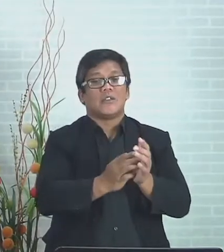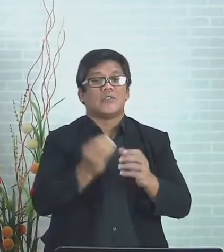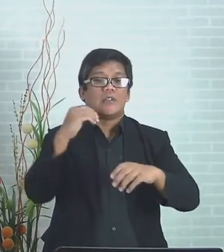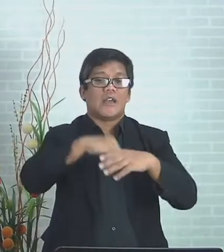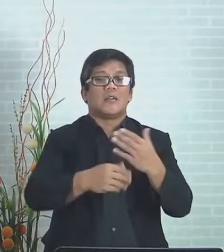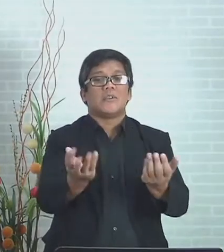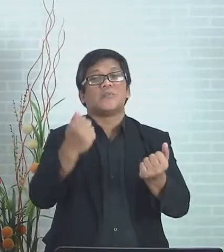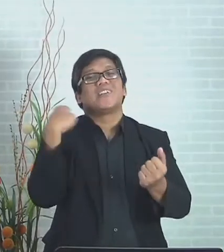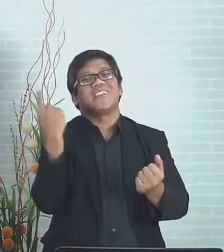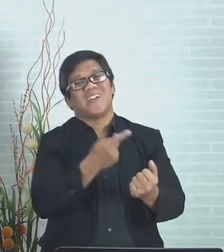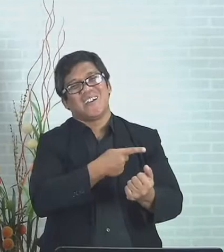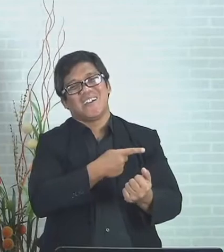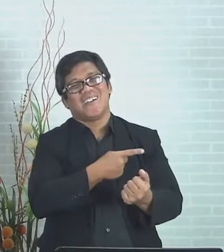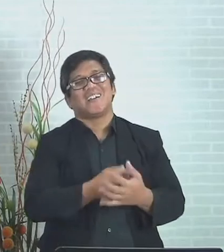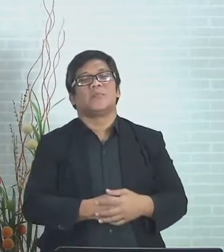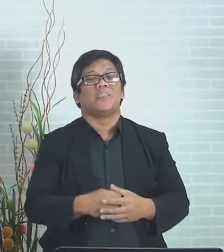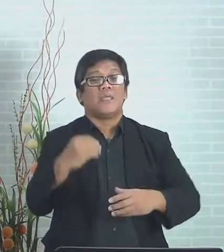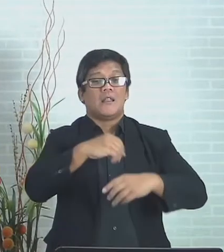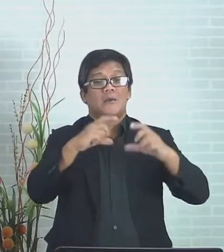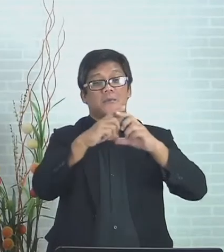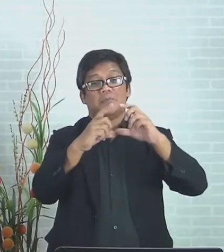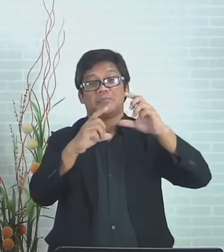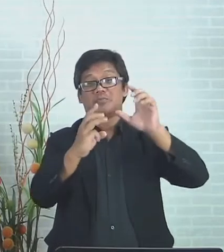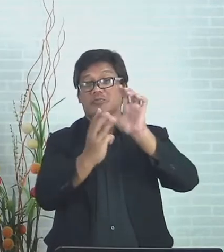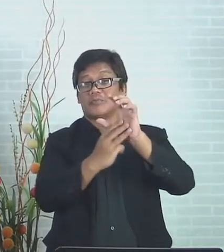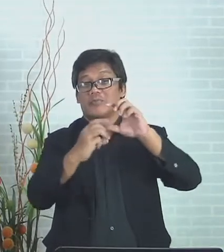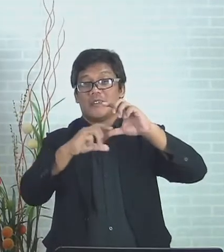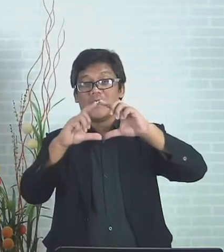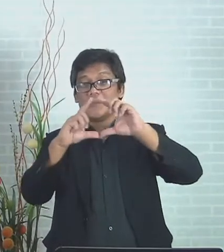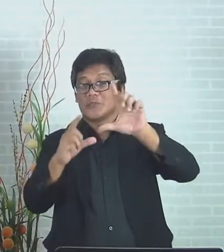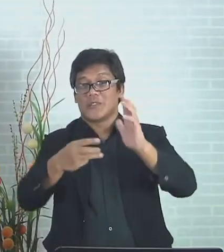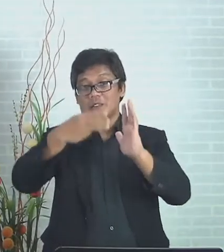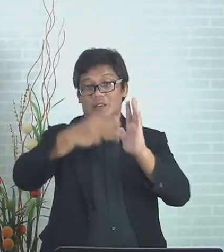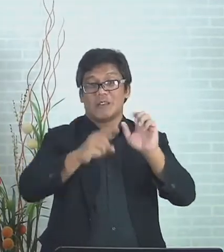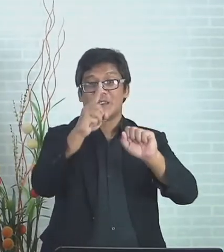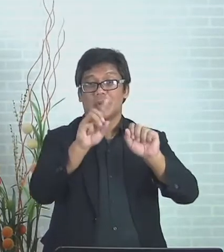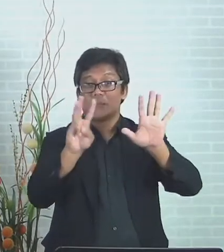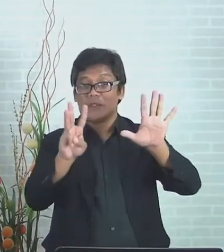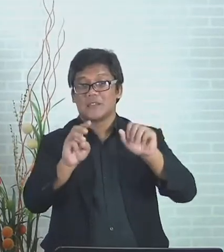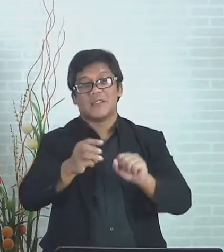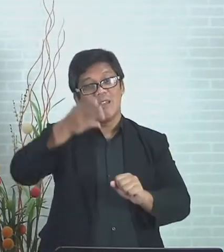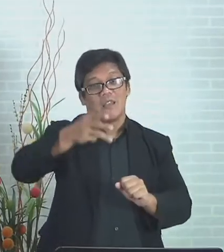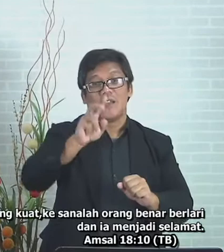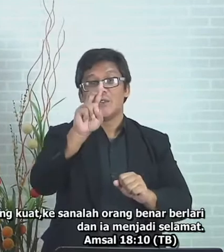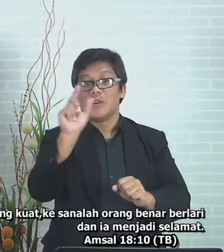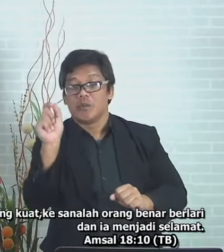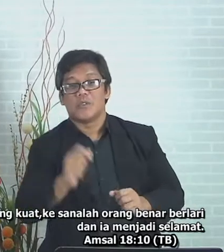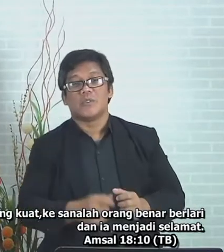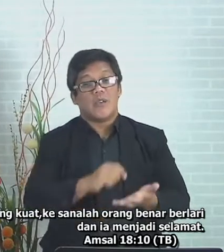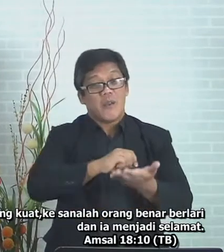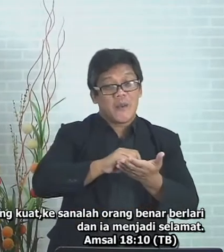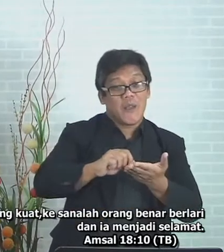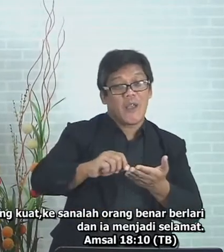kita Hai di dalam sel 1810 tertulis disana nama